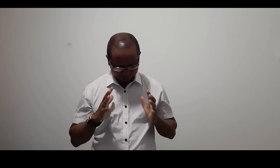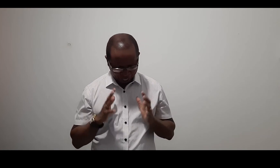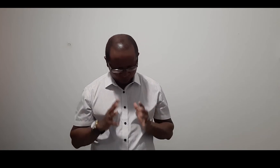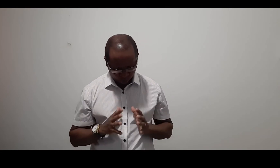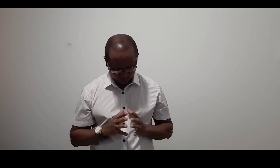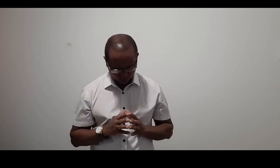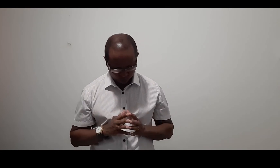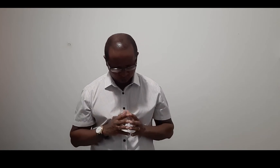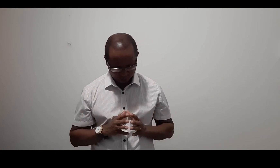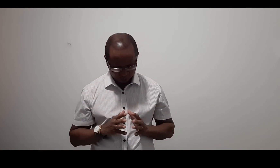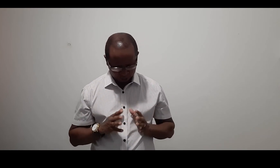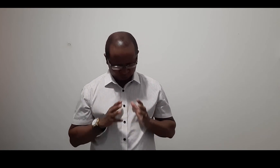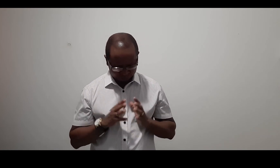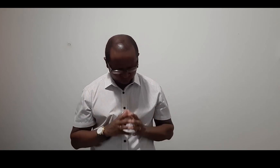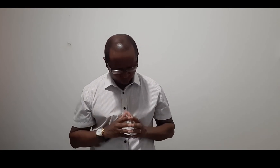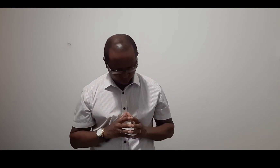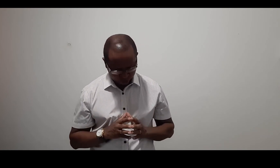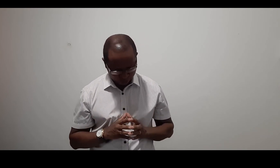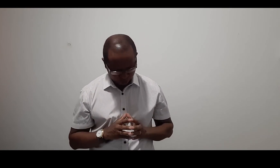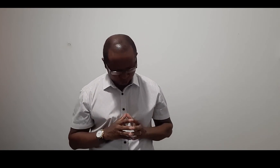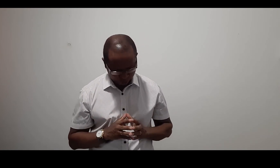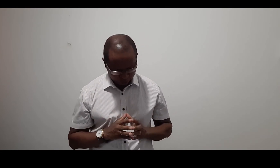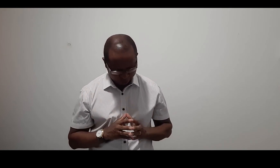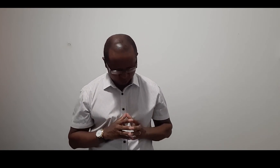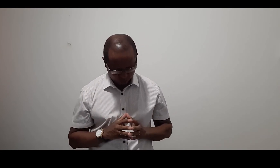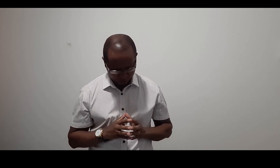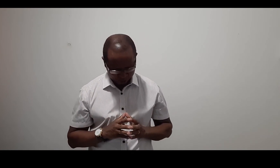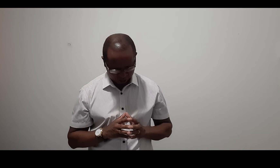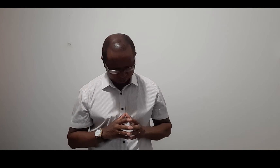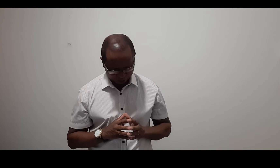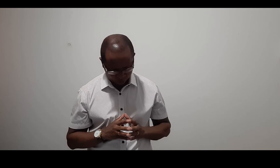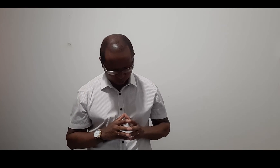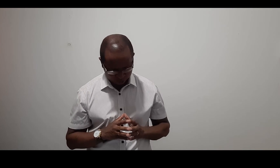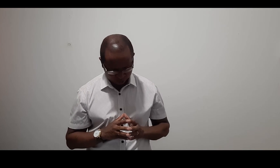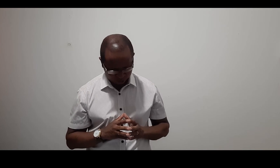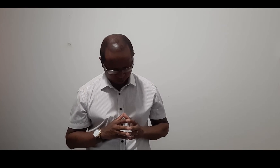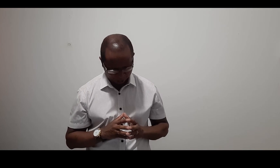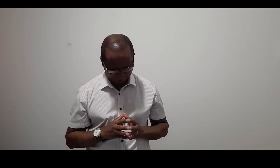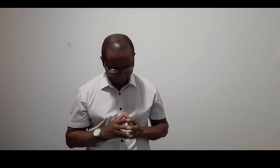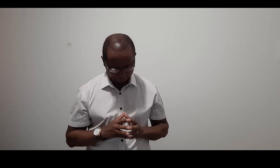fanahy torotoro ny fo torotoro sy mangorakorak'andriamanitra tsy mba ataonao sinisinina